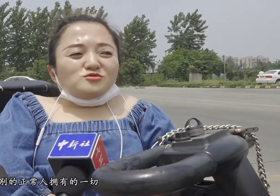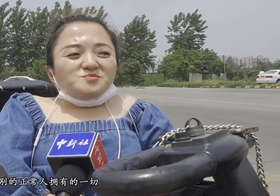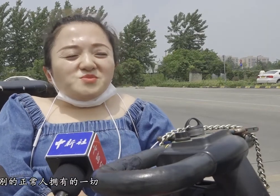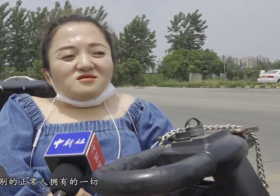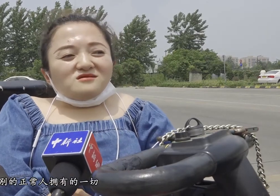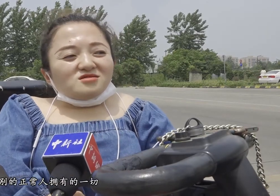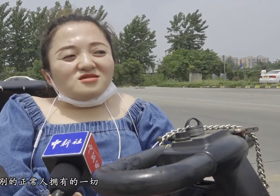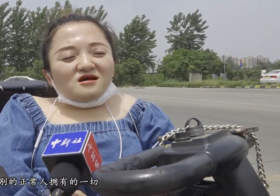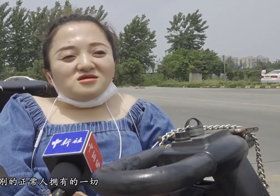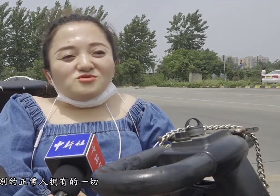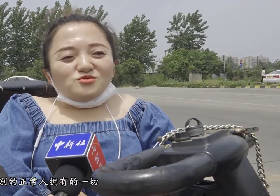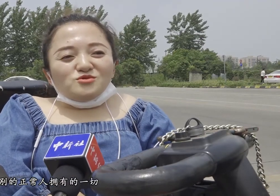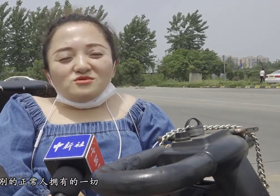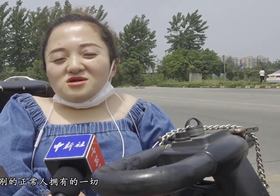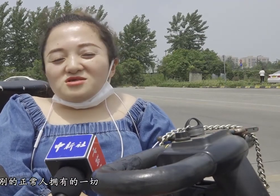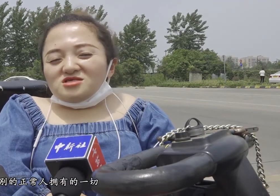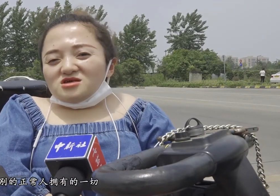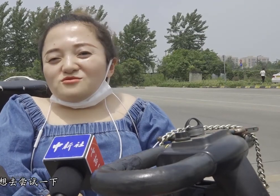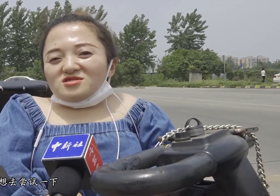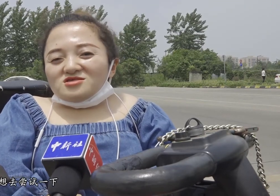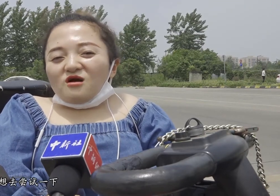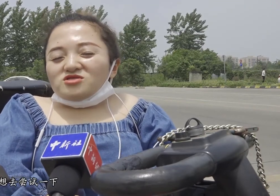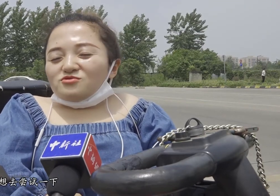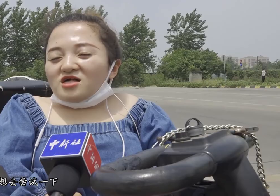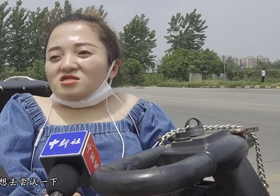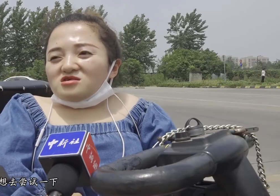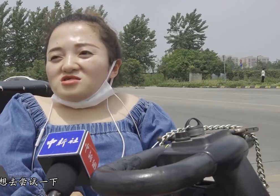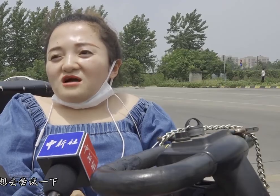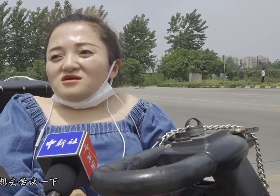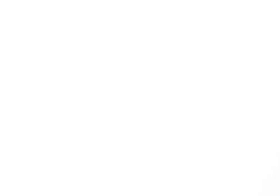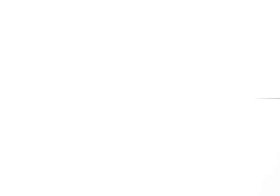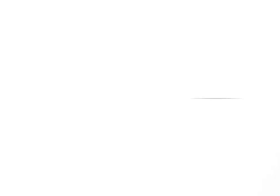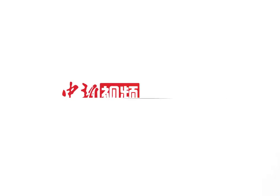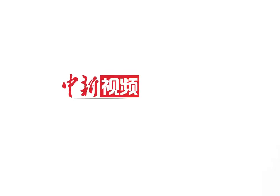是别的正常人拥有的一切都自己好想去尝试一下。